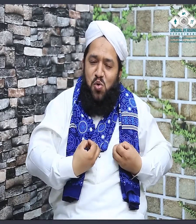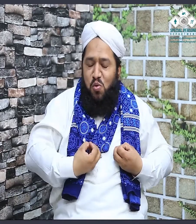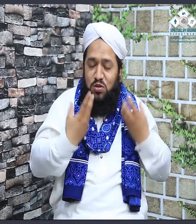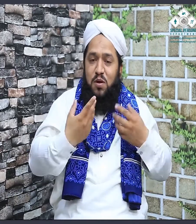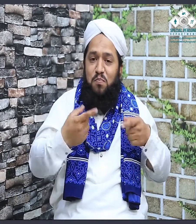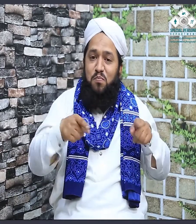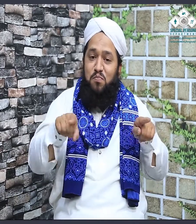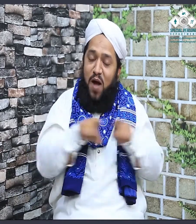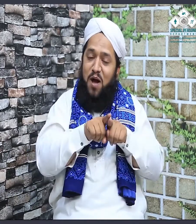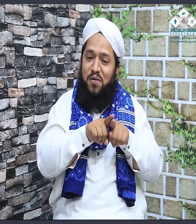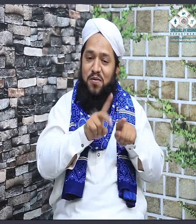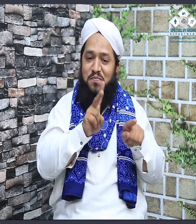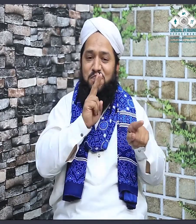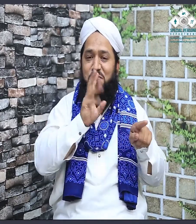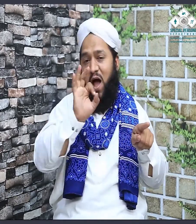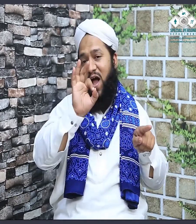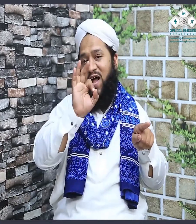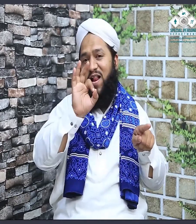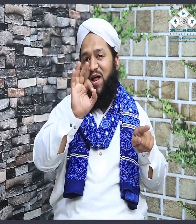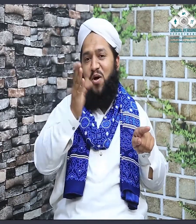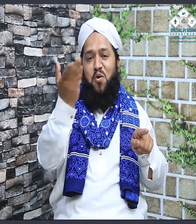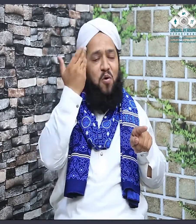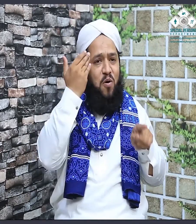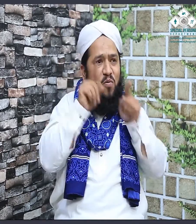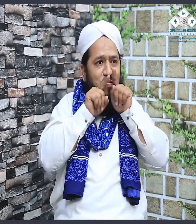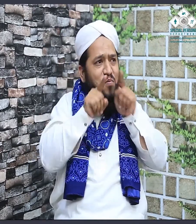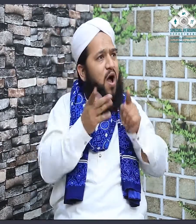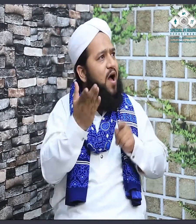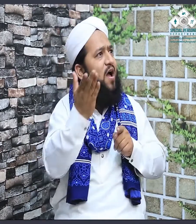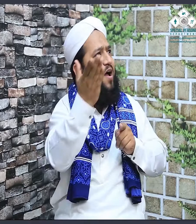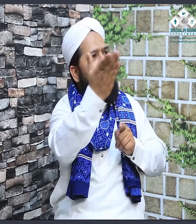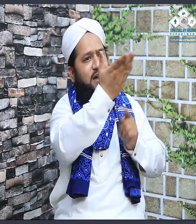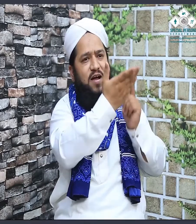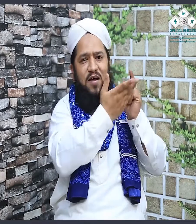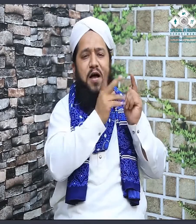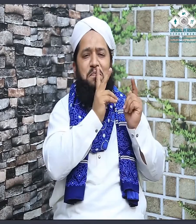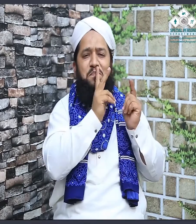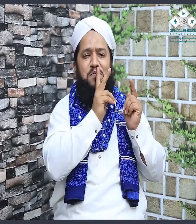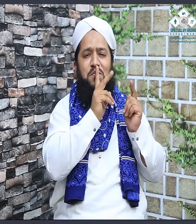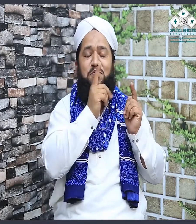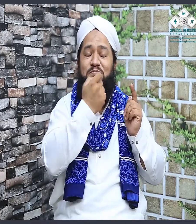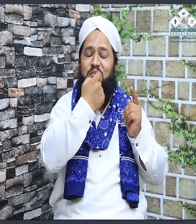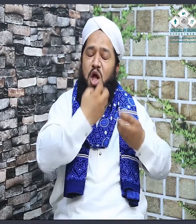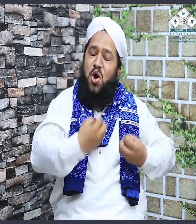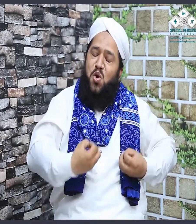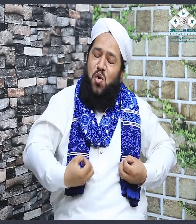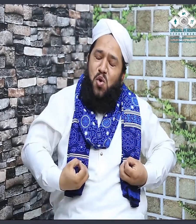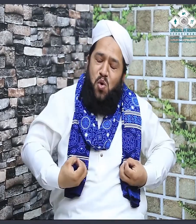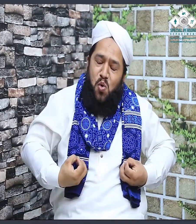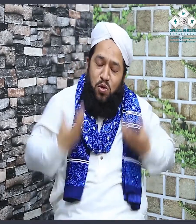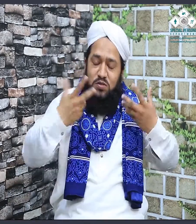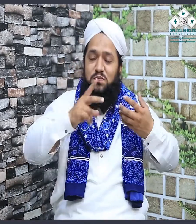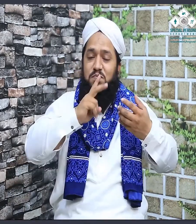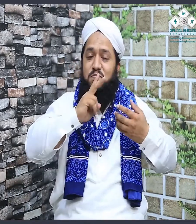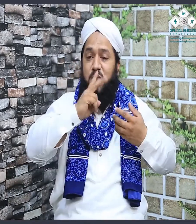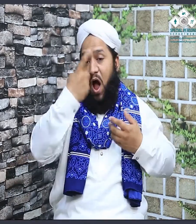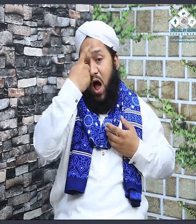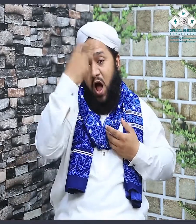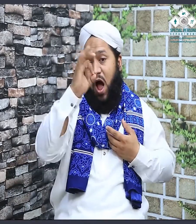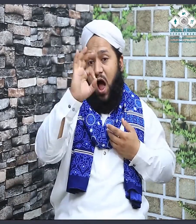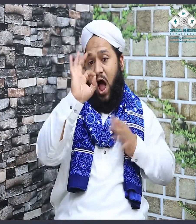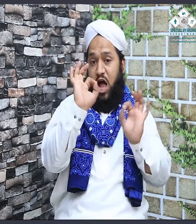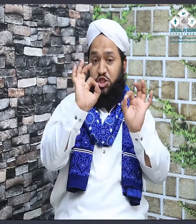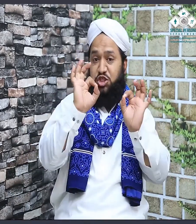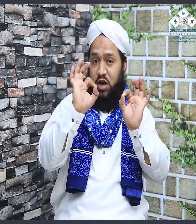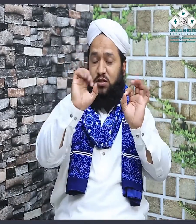ہونا, جی یہ بات ذرا سمجھیے گا, جو آپ کو ہر طرف ٹڈیاں آج کل نظر آ رہی ہیں نا, تو یہ خوشی کی علامت ہے. آپ سوچ رہے ہوں گے یہ کیسی بات کر رہے ہیں